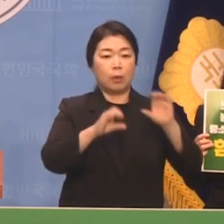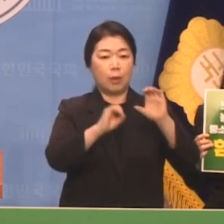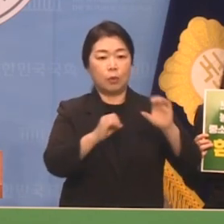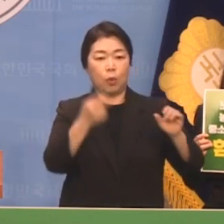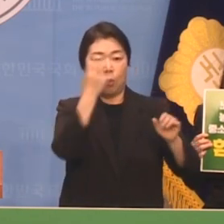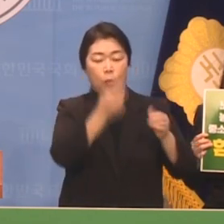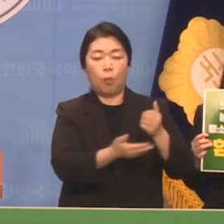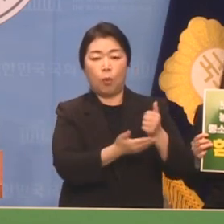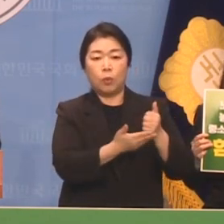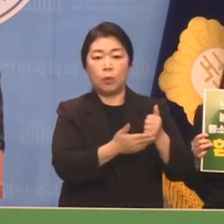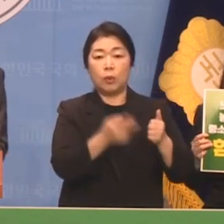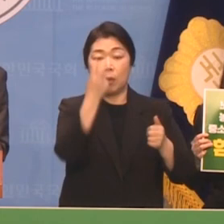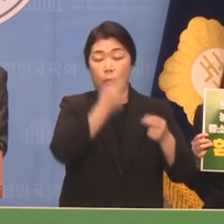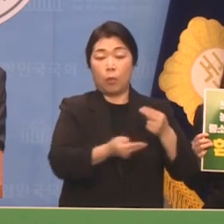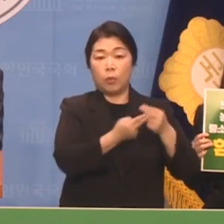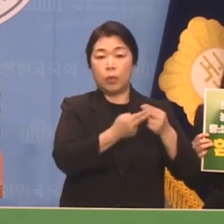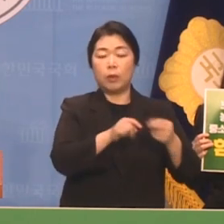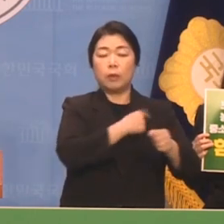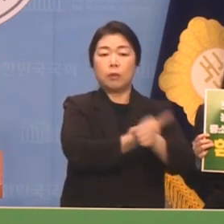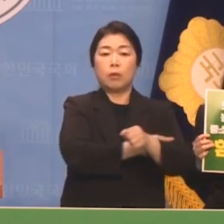능력을 확대하겠습니다.